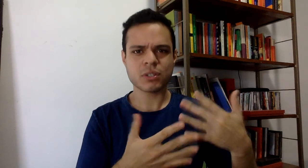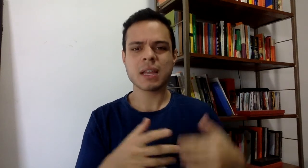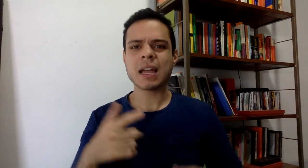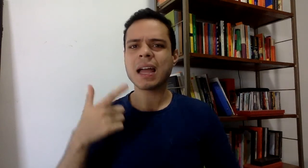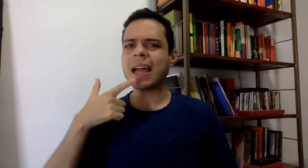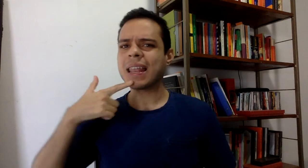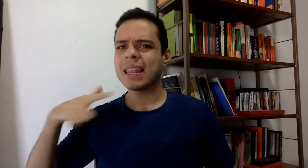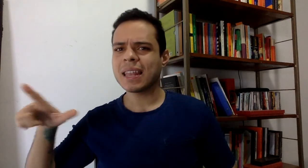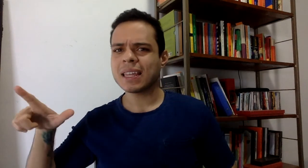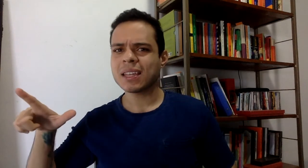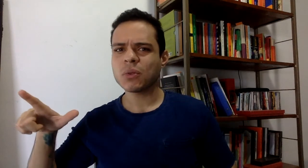linguagem.